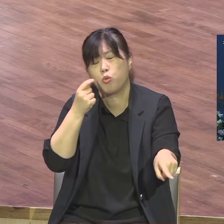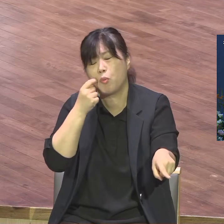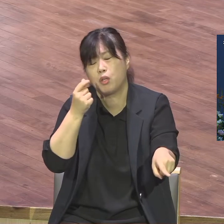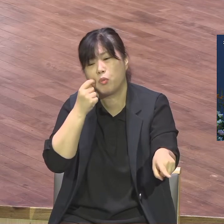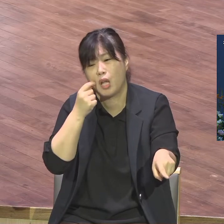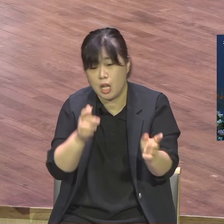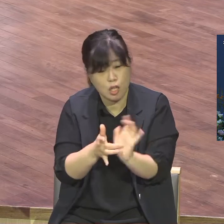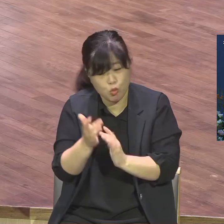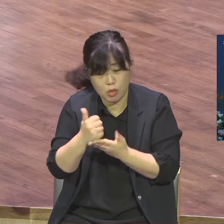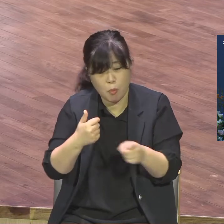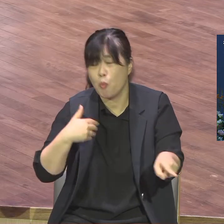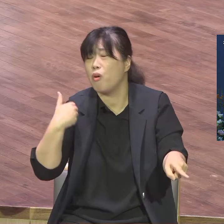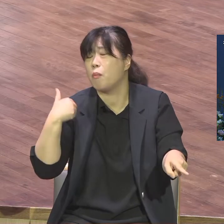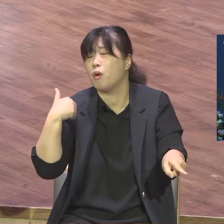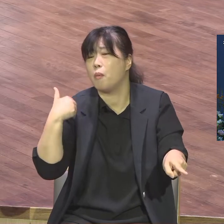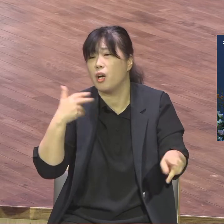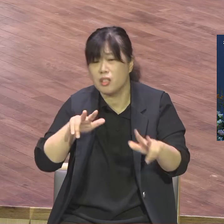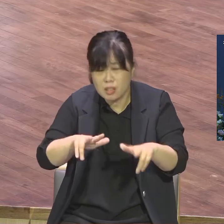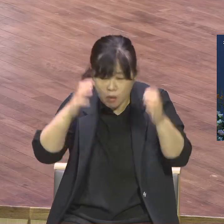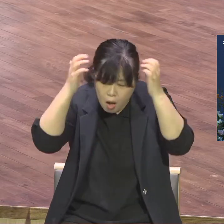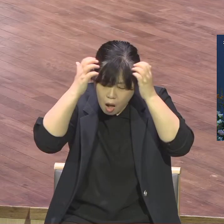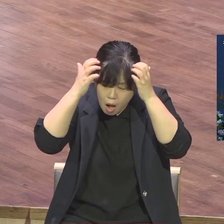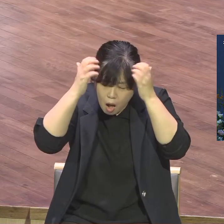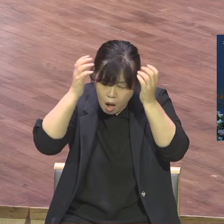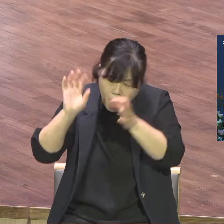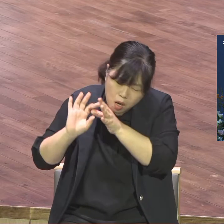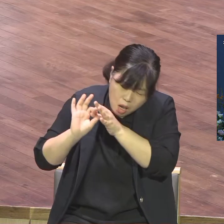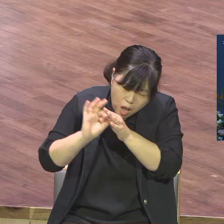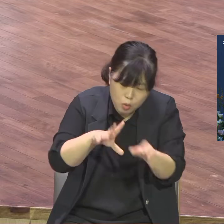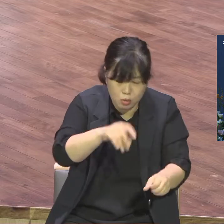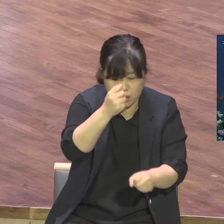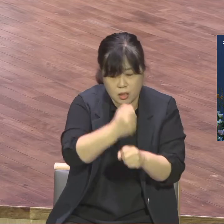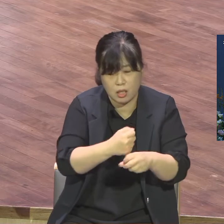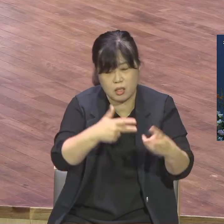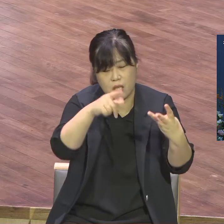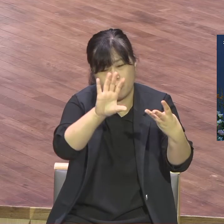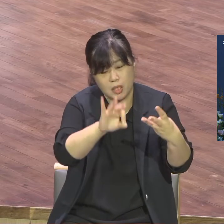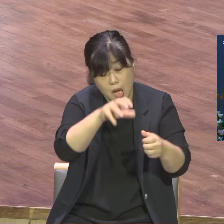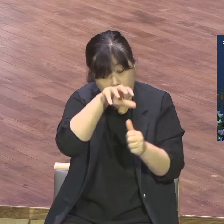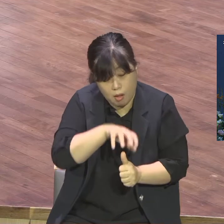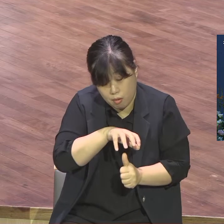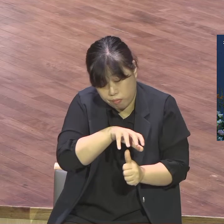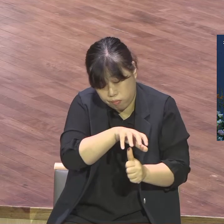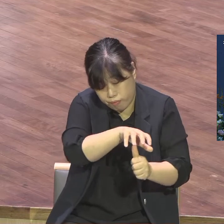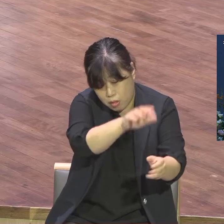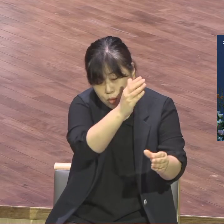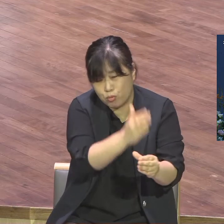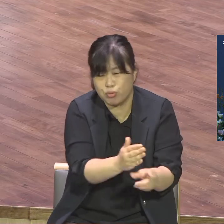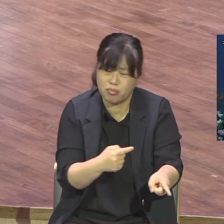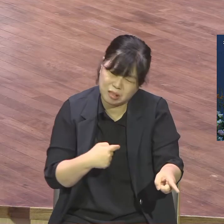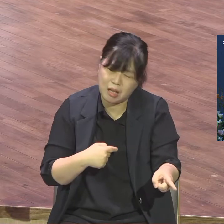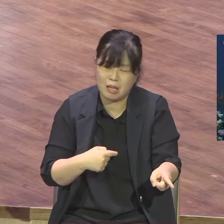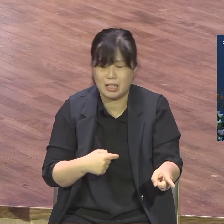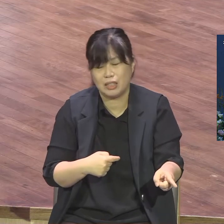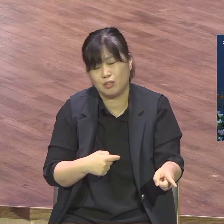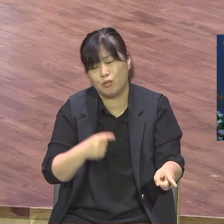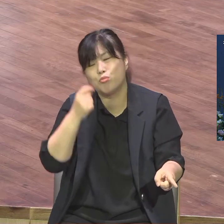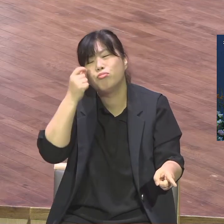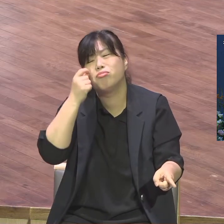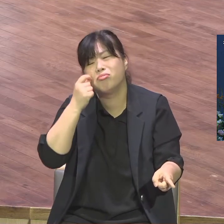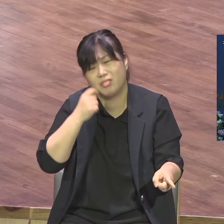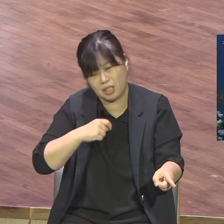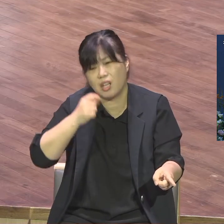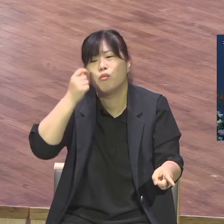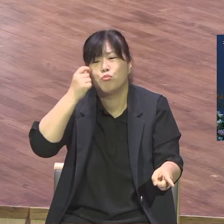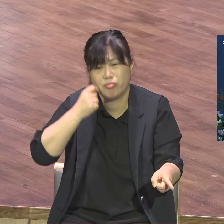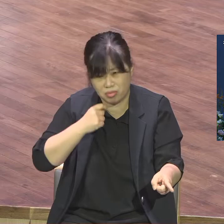이거 못 깨닫고 이스라엘 사람들 지금도 창세기 3장, 6장, 11장이에요. 이렇게 딱 잡혀. 이 세상 성공